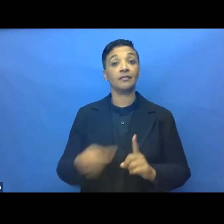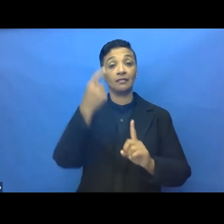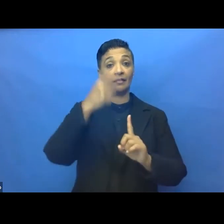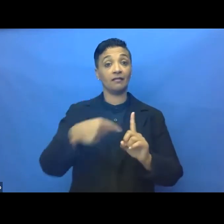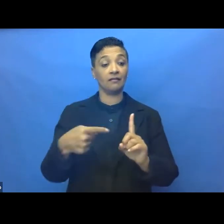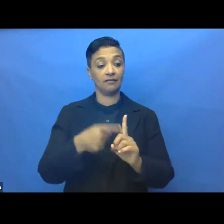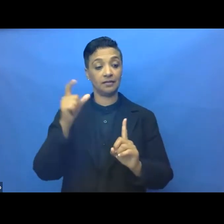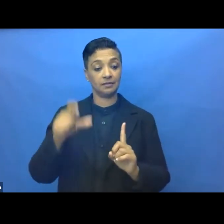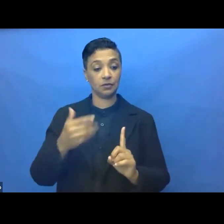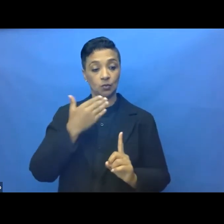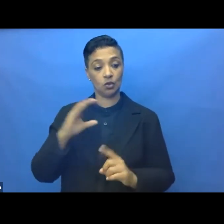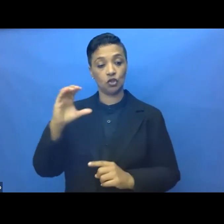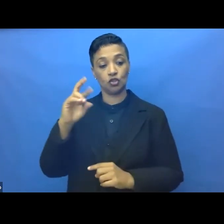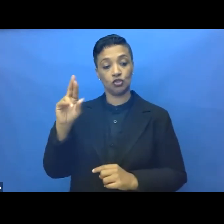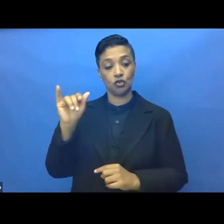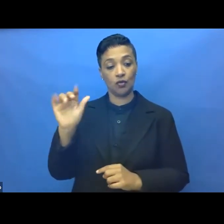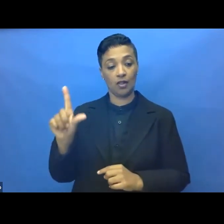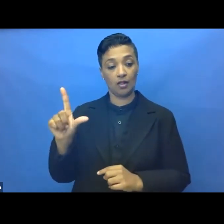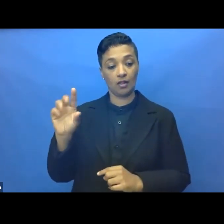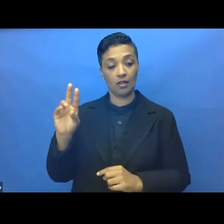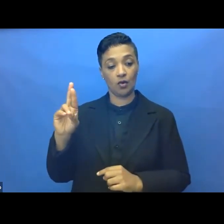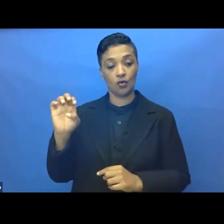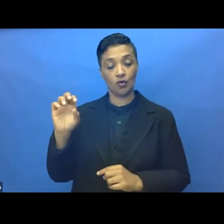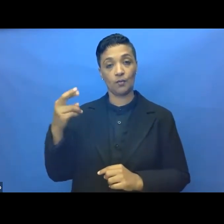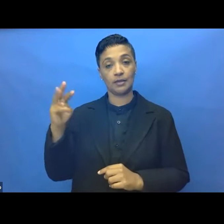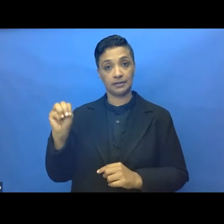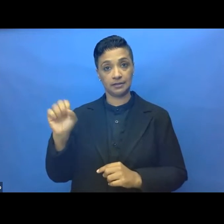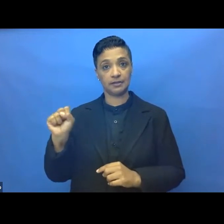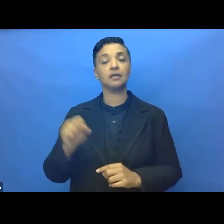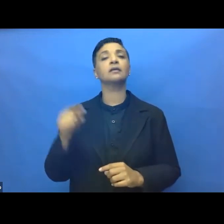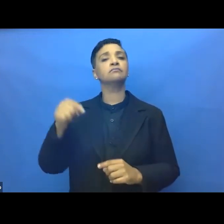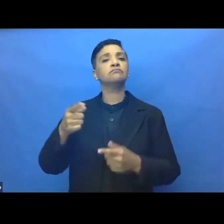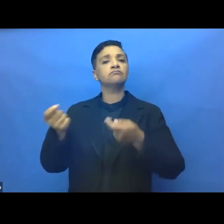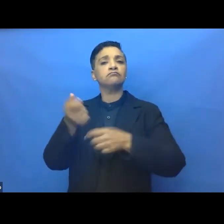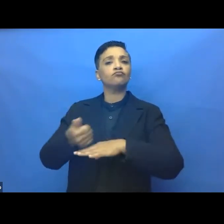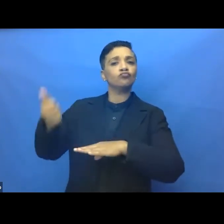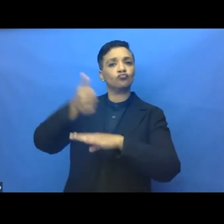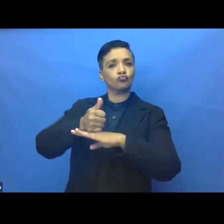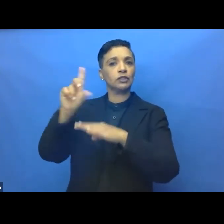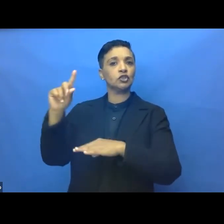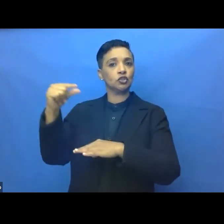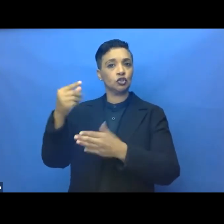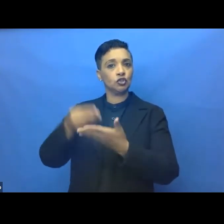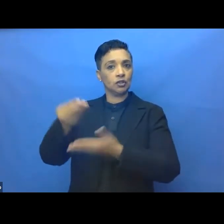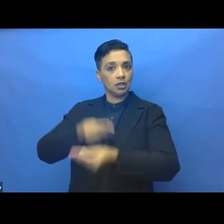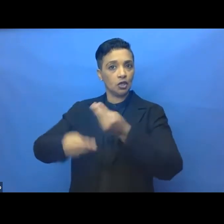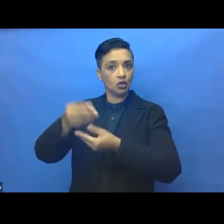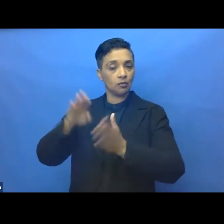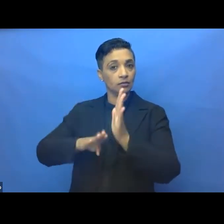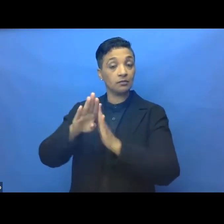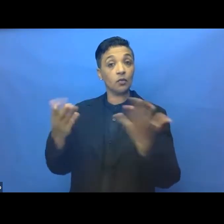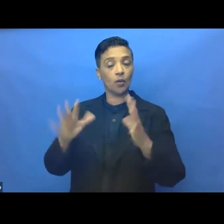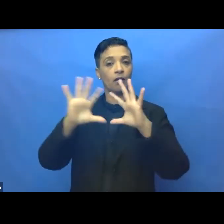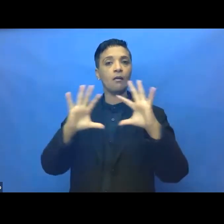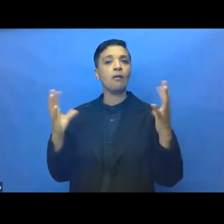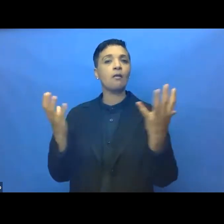appropriées aux crises. J'aimerais présenter notre première orateur, Cheryl Urban. Elle est le